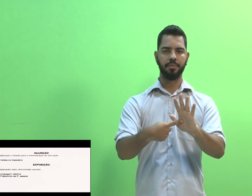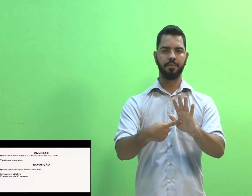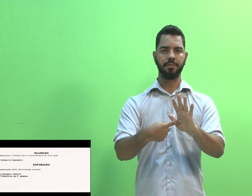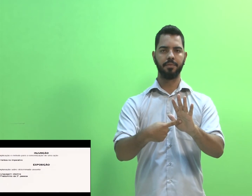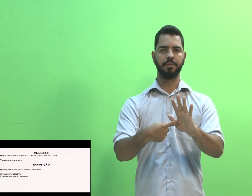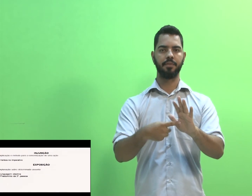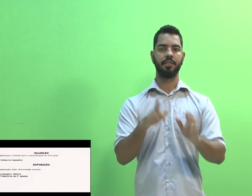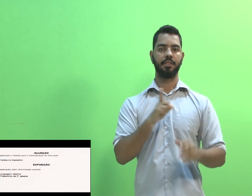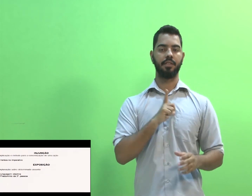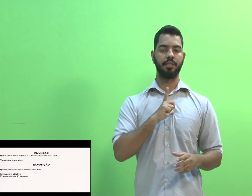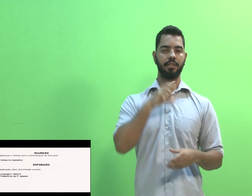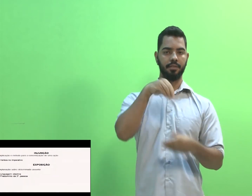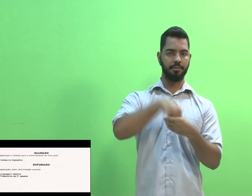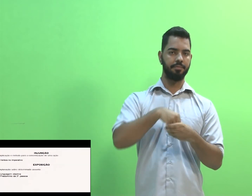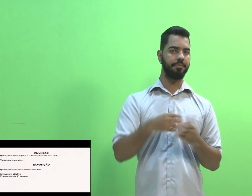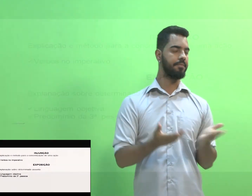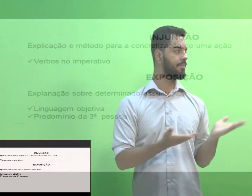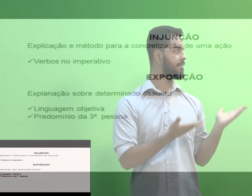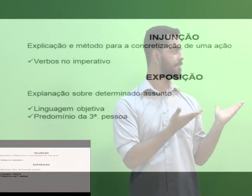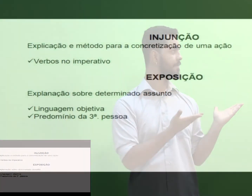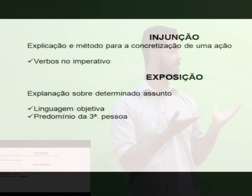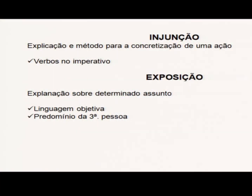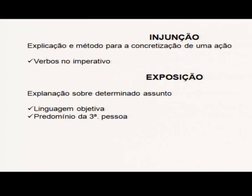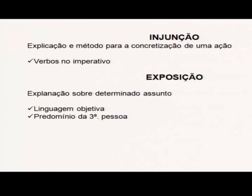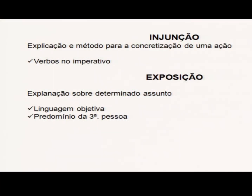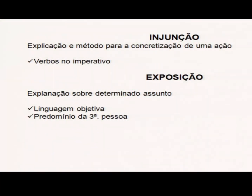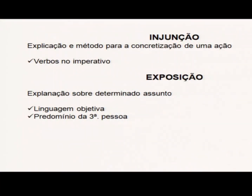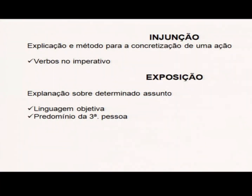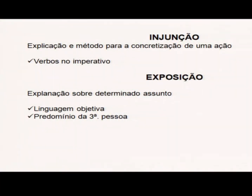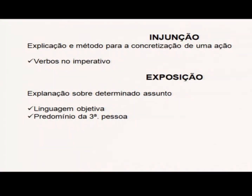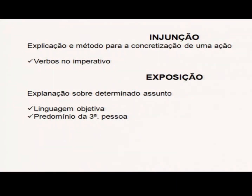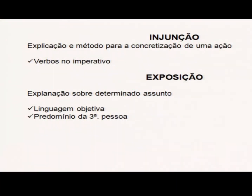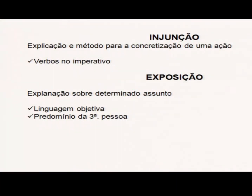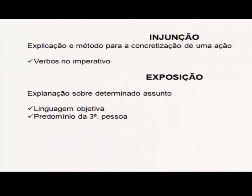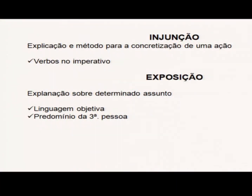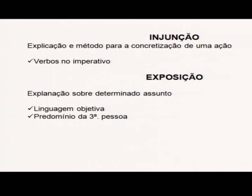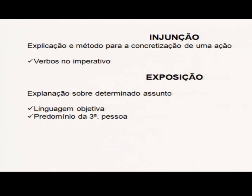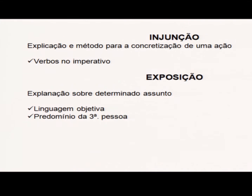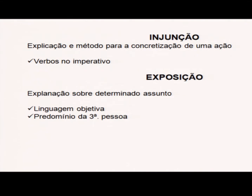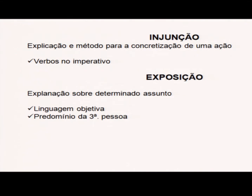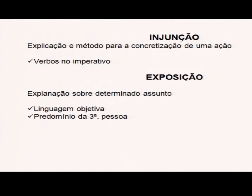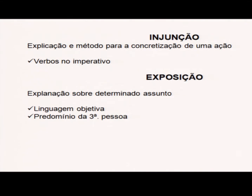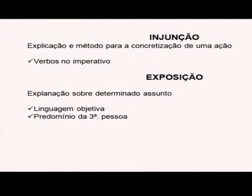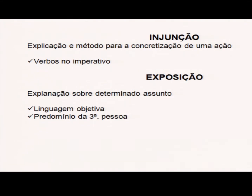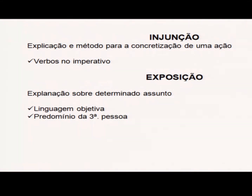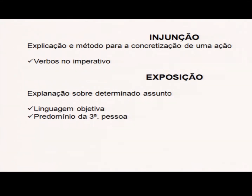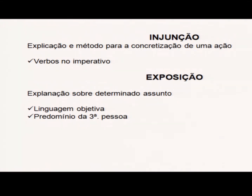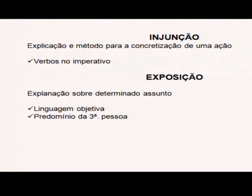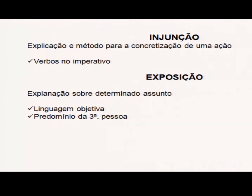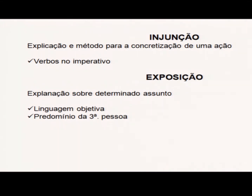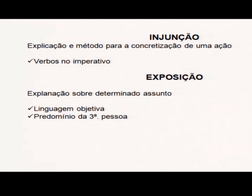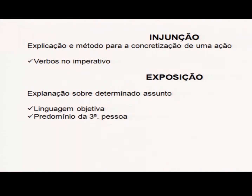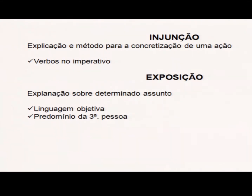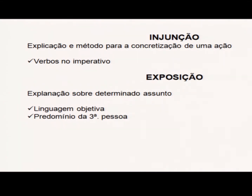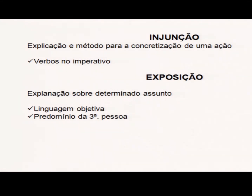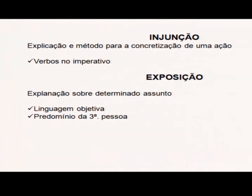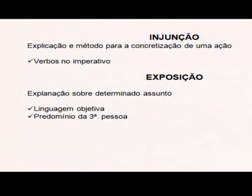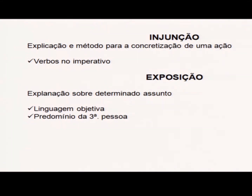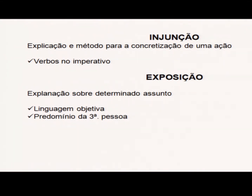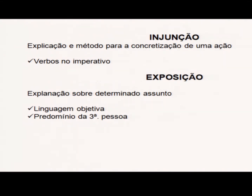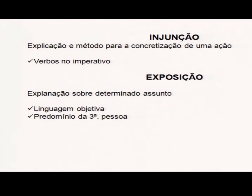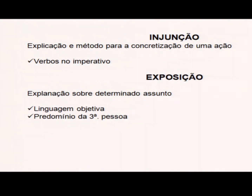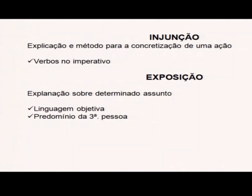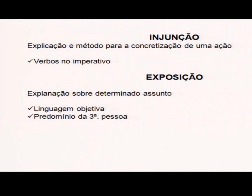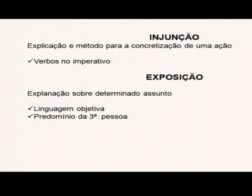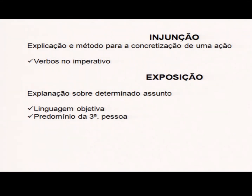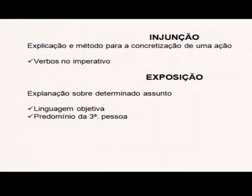algo. Por isso é que nós vamos observar com recorrência nos textos injuntivos os usos dos verbos no imperativo,